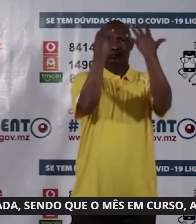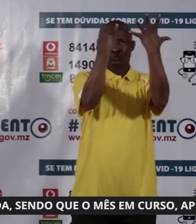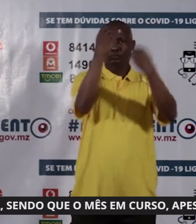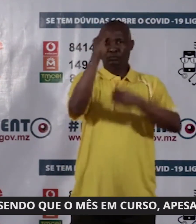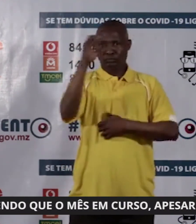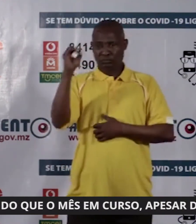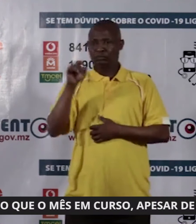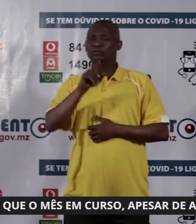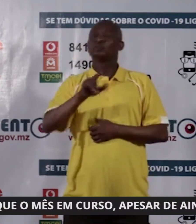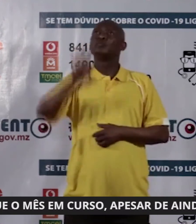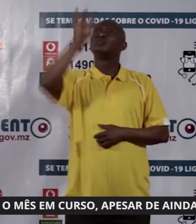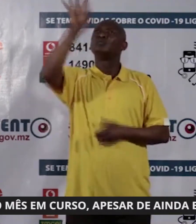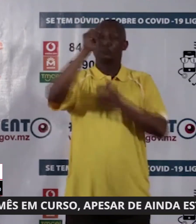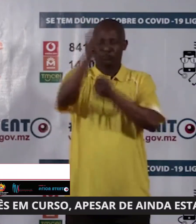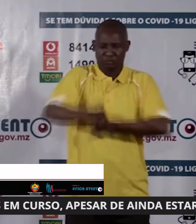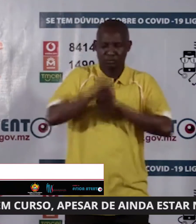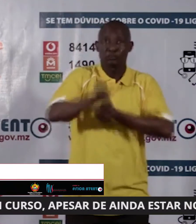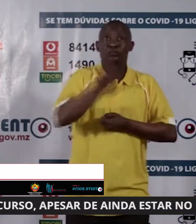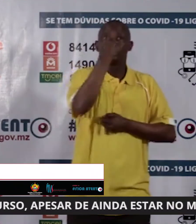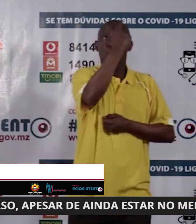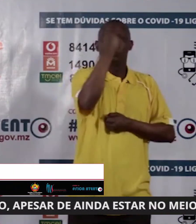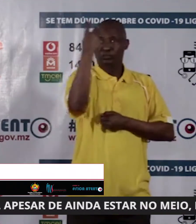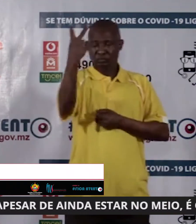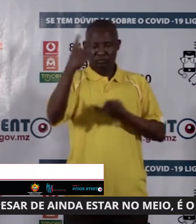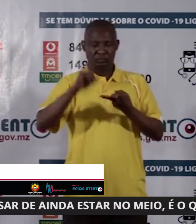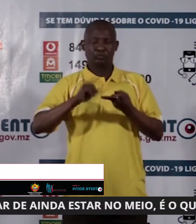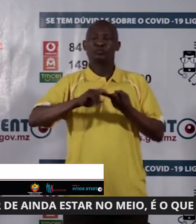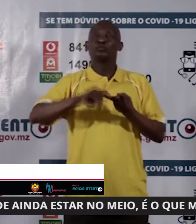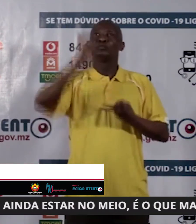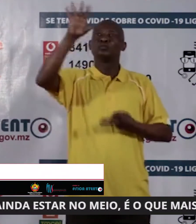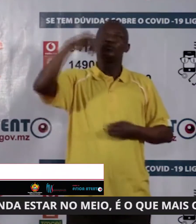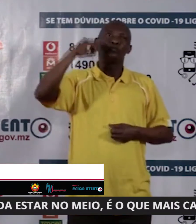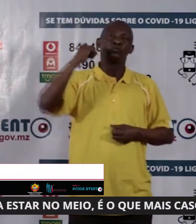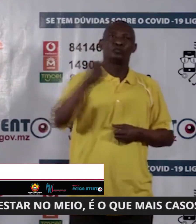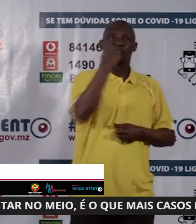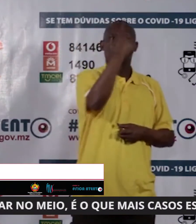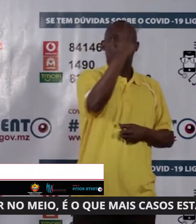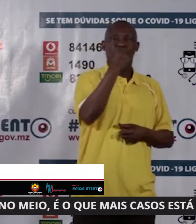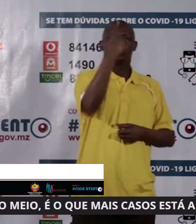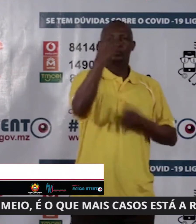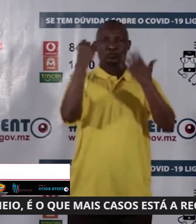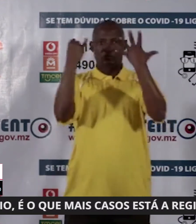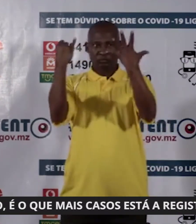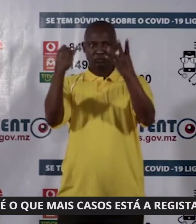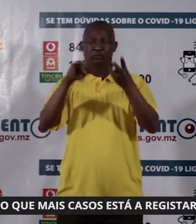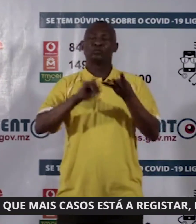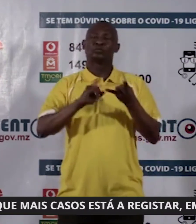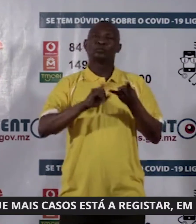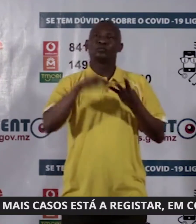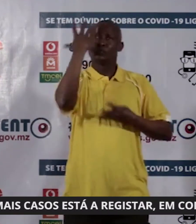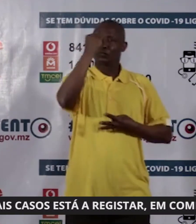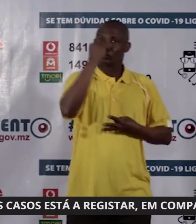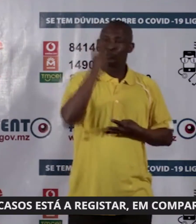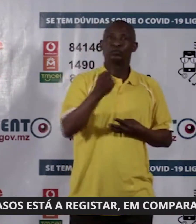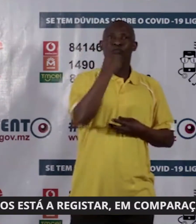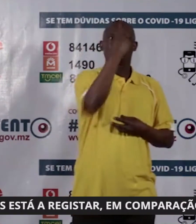12 em Niassa, 216 em Cabo Delgado, 236 em Nampula, 4 na Zambésia,